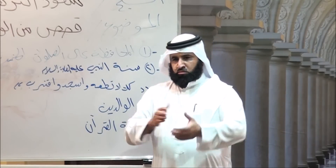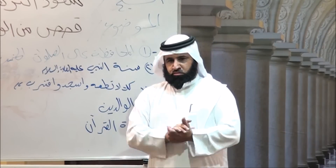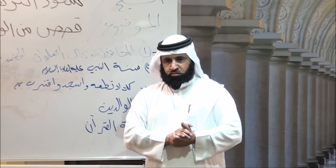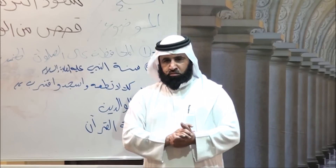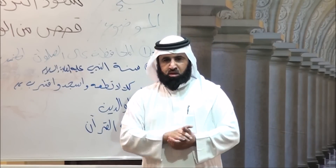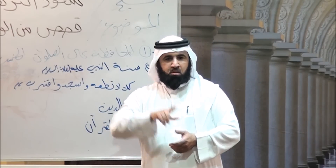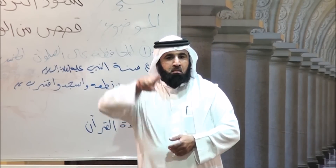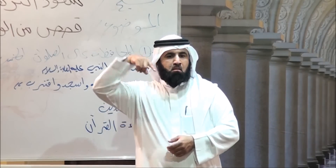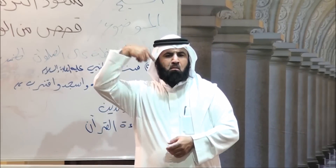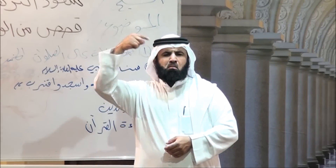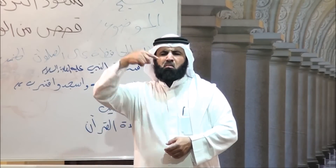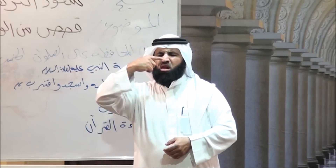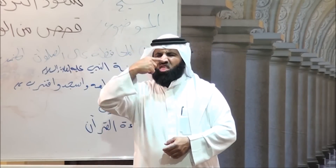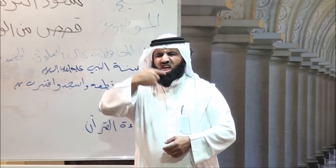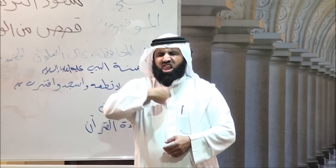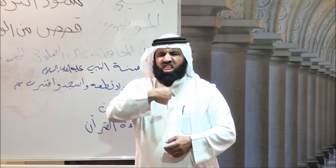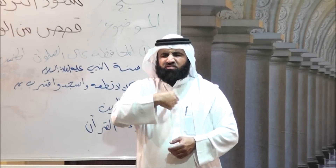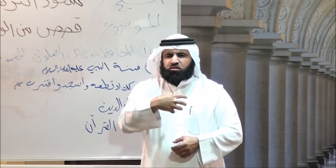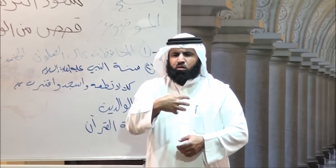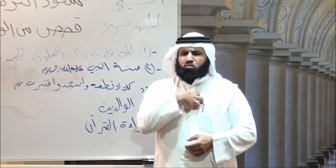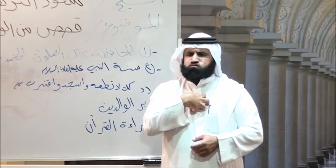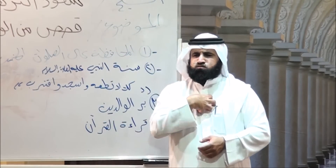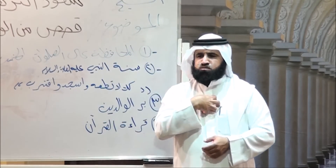الاكتناء بالنفس خطير على الإنسان.